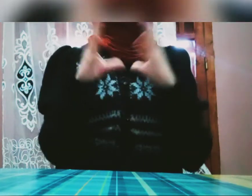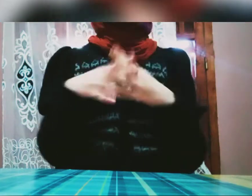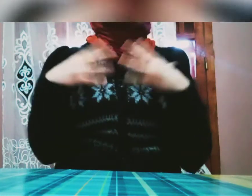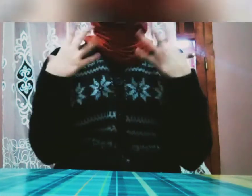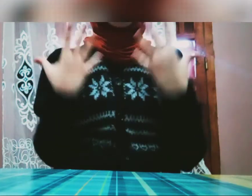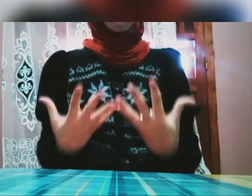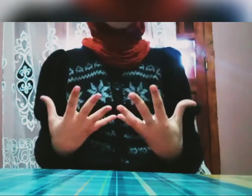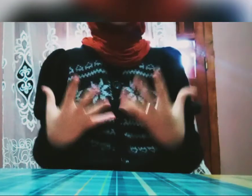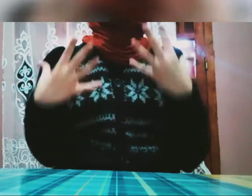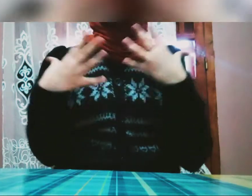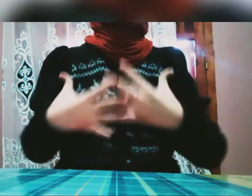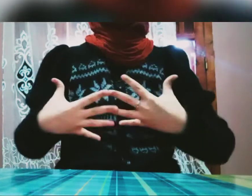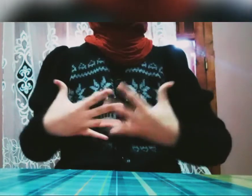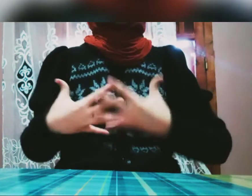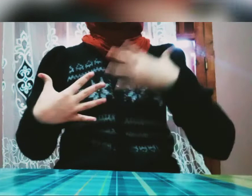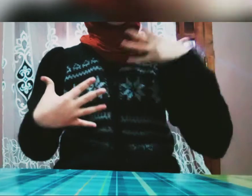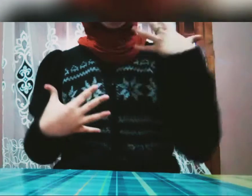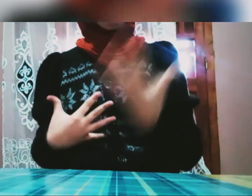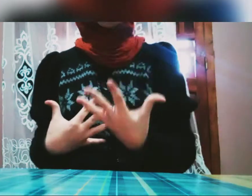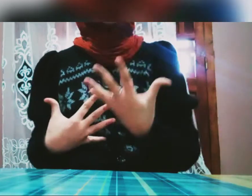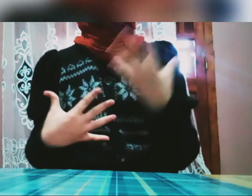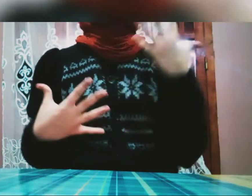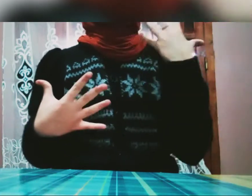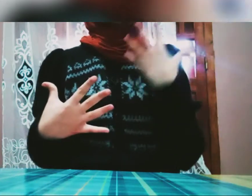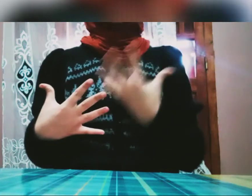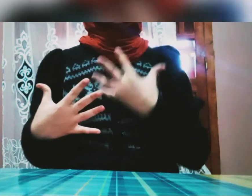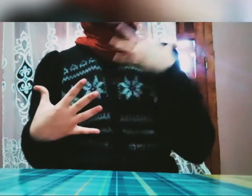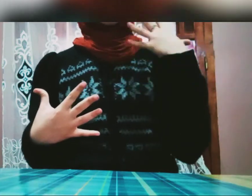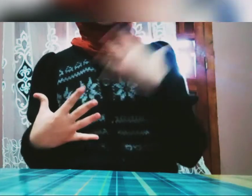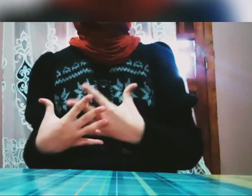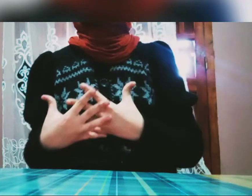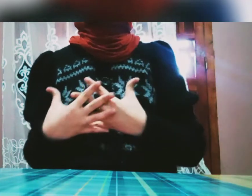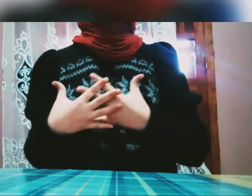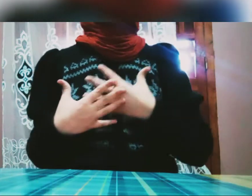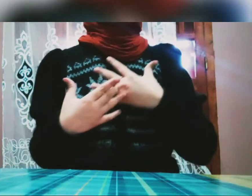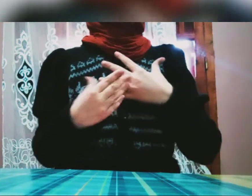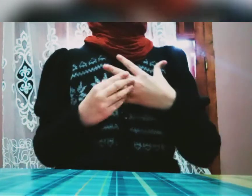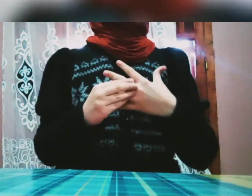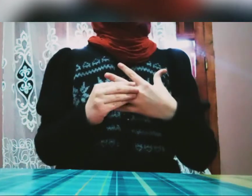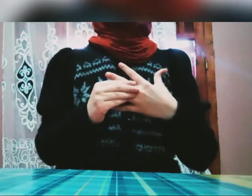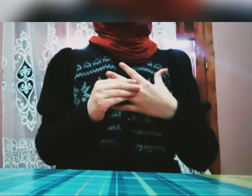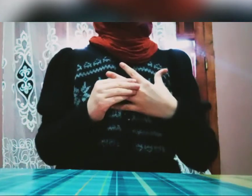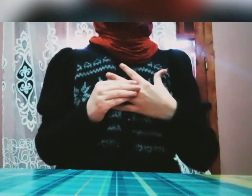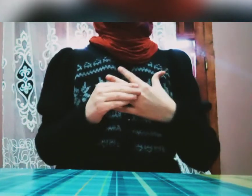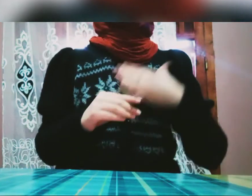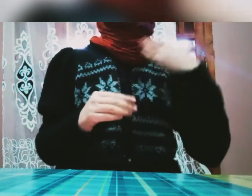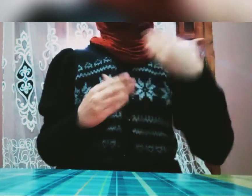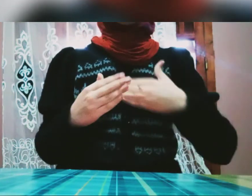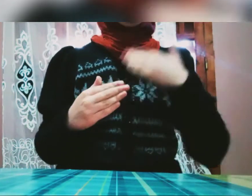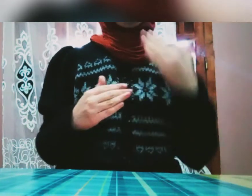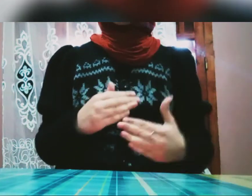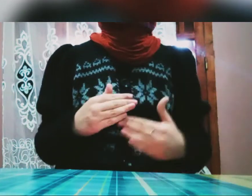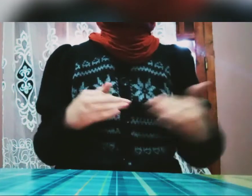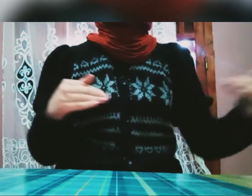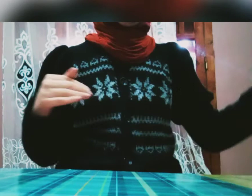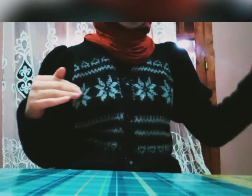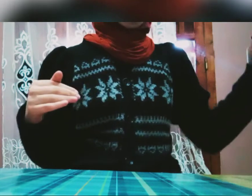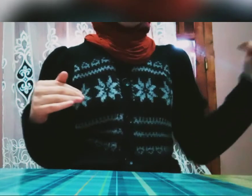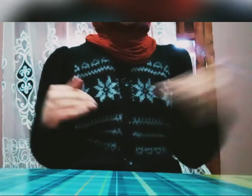وفهم روحك وفهم الهدف تاعك، ما هو هدفك وما هو مبتغاك وانت ماشي